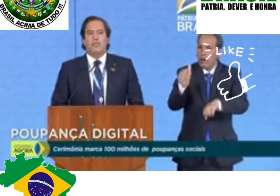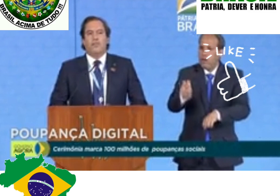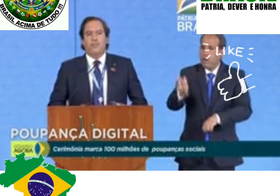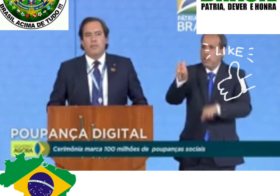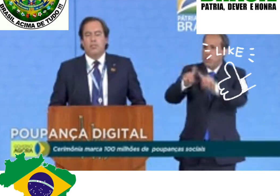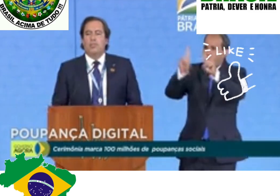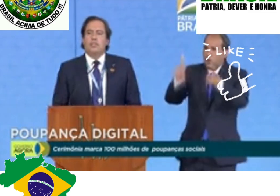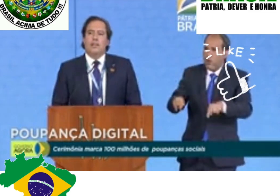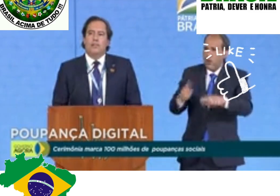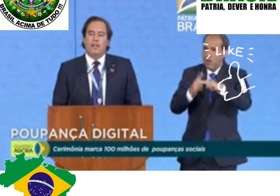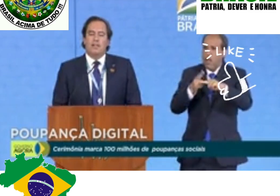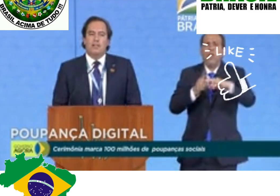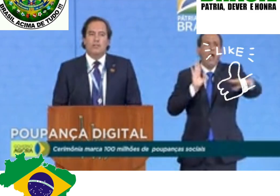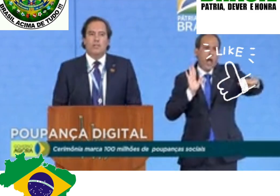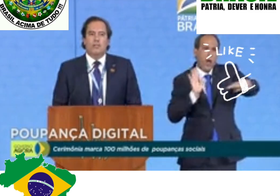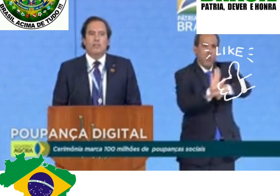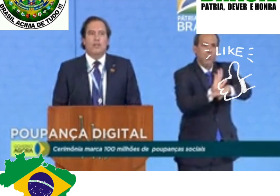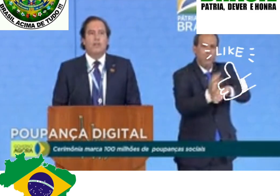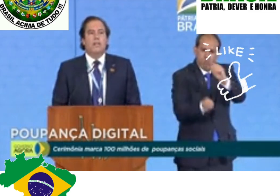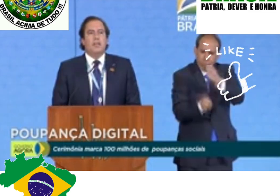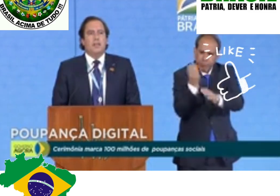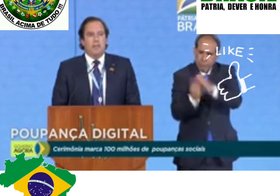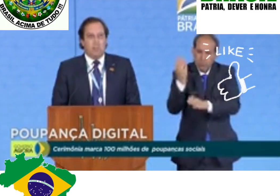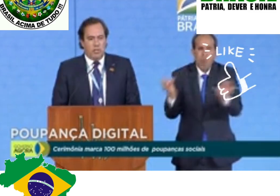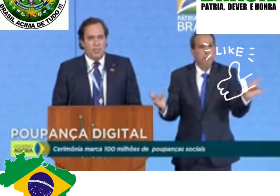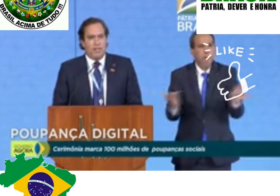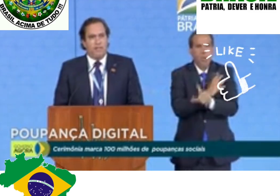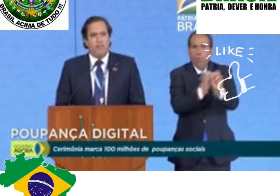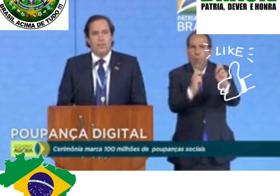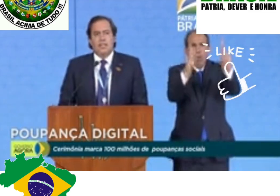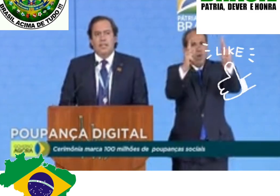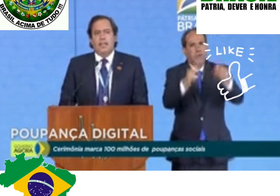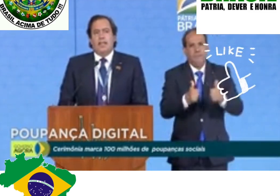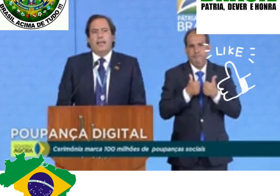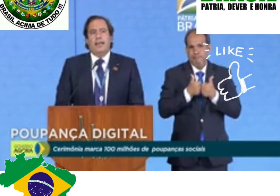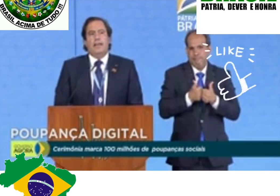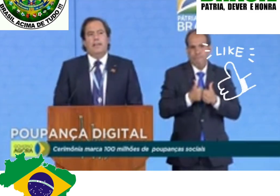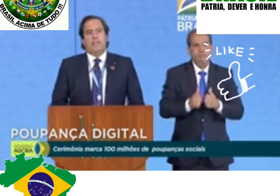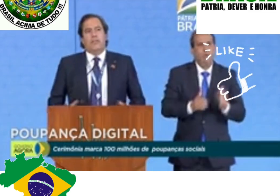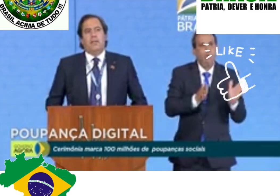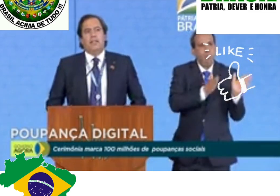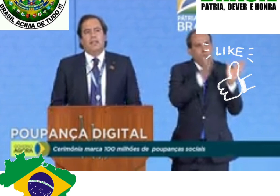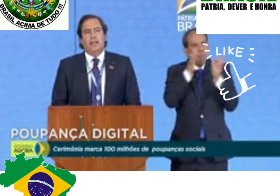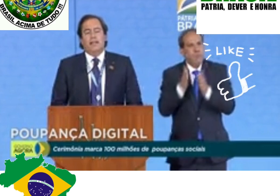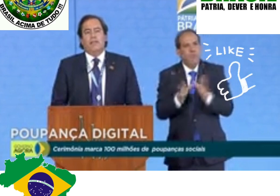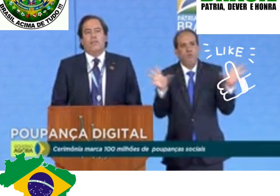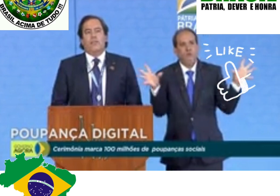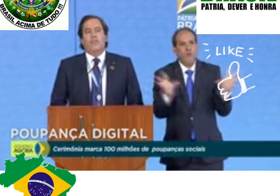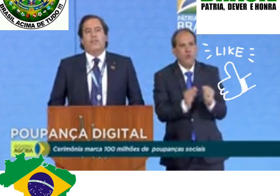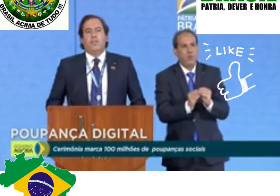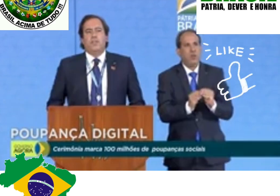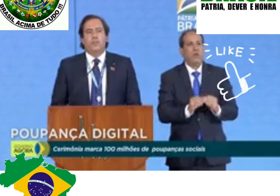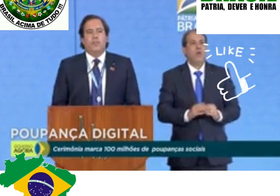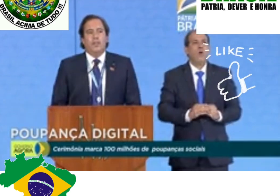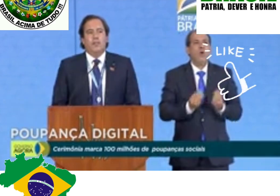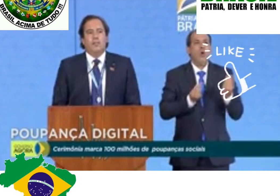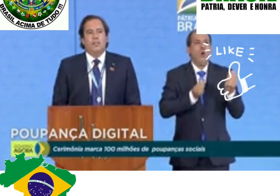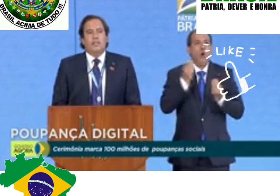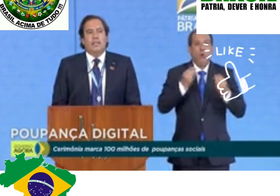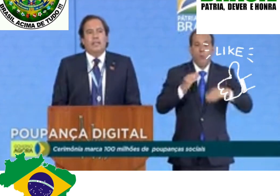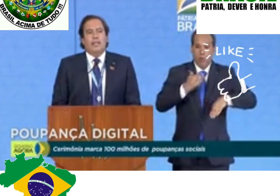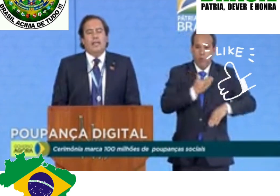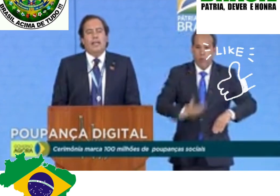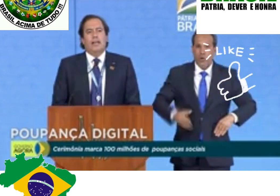da Caixa foram e a gente está regularizando isso. Então, pode passar, por favor? Para sumarizar o que foi feito pelo